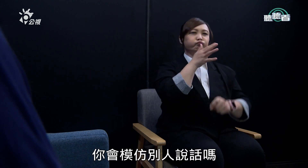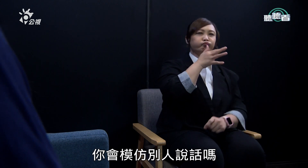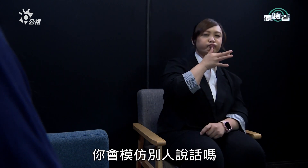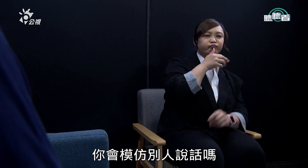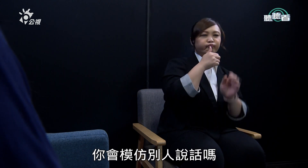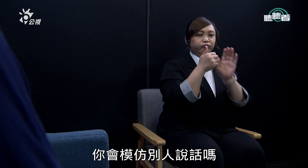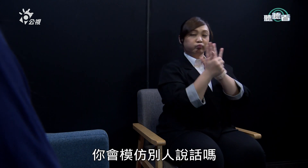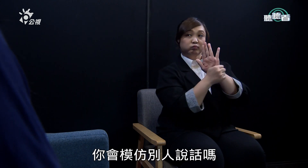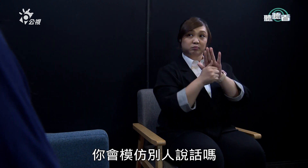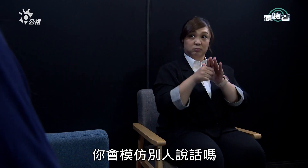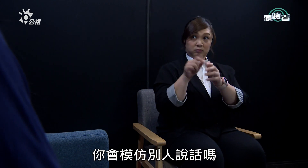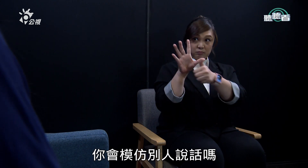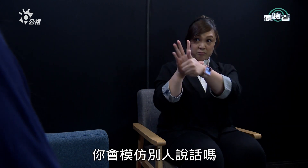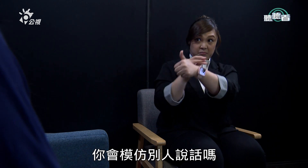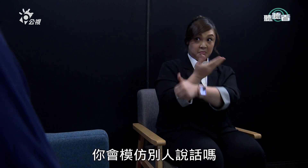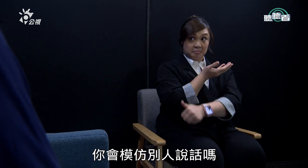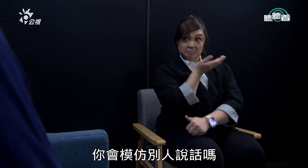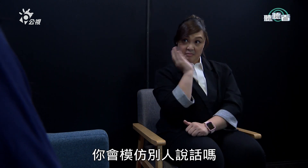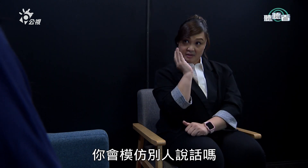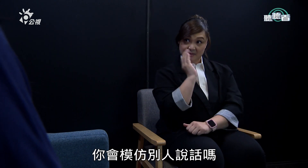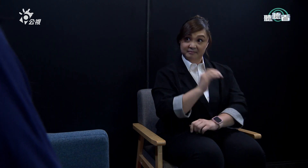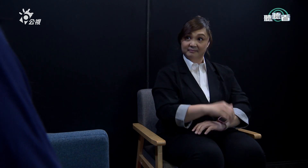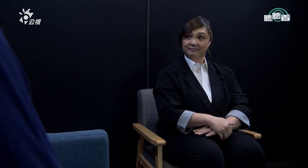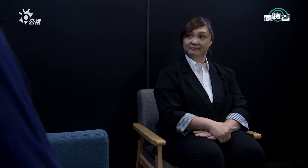仿别人说话吗？